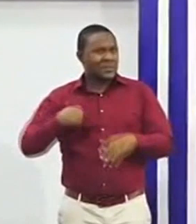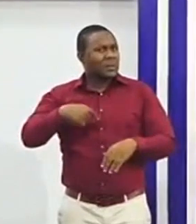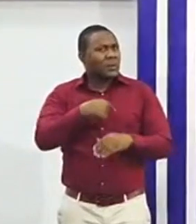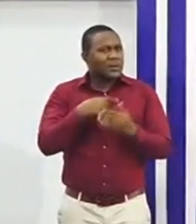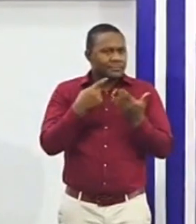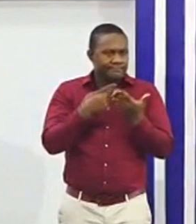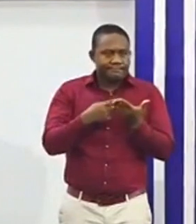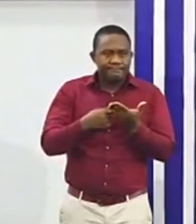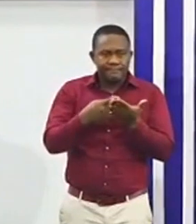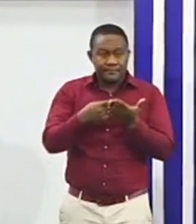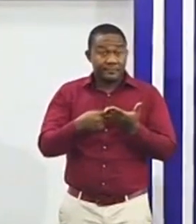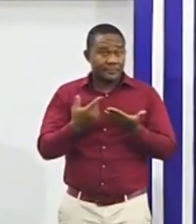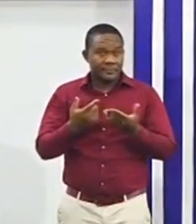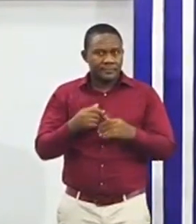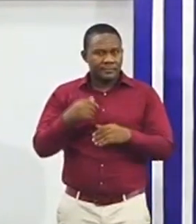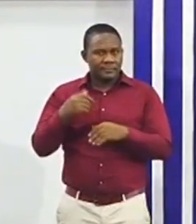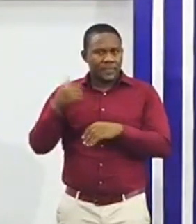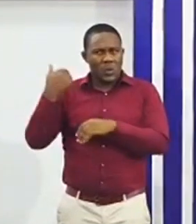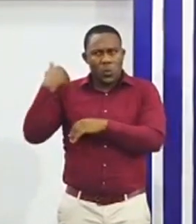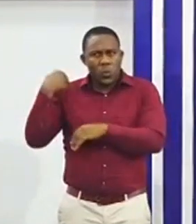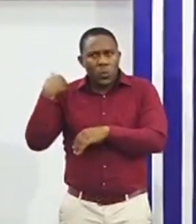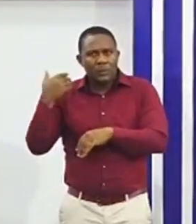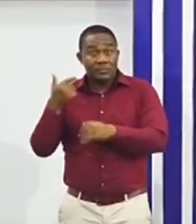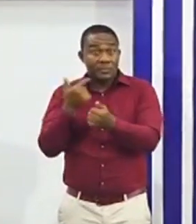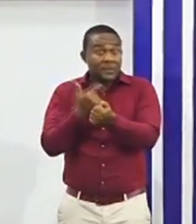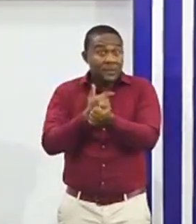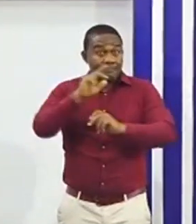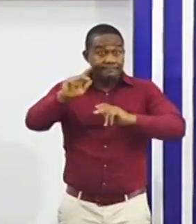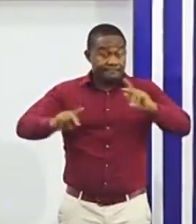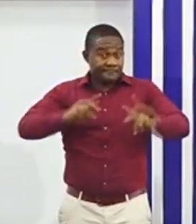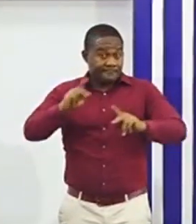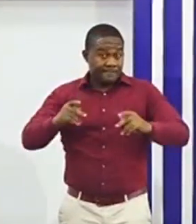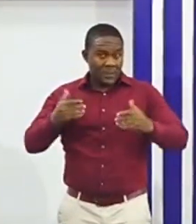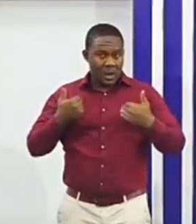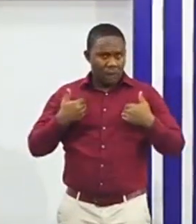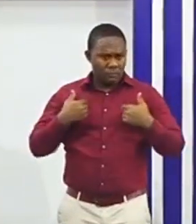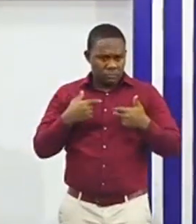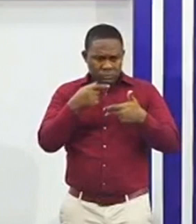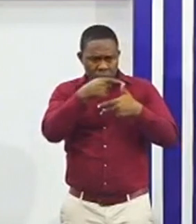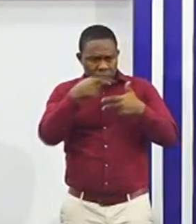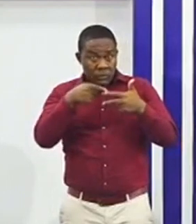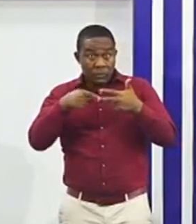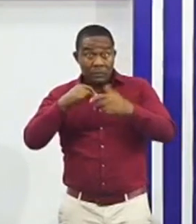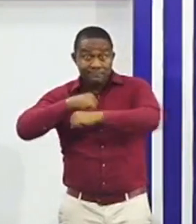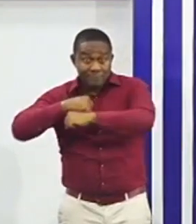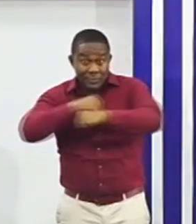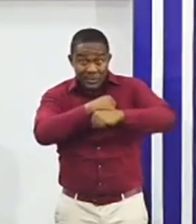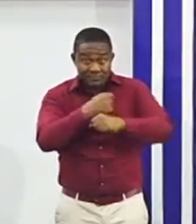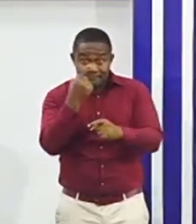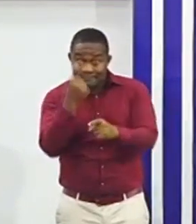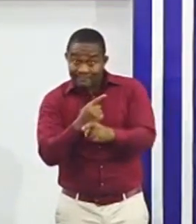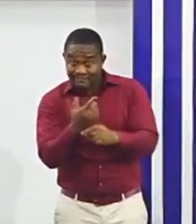tetere so bi atana guti a COVID-19 balu pulanga adan weni agana tin border retina